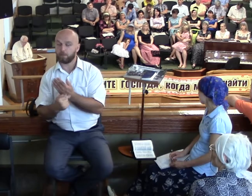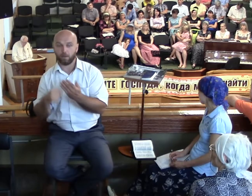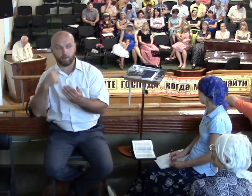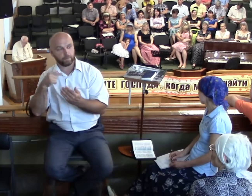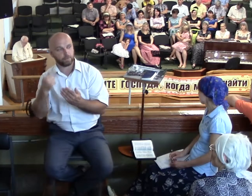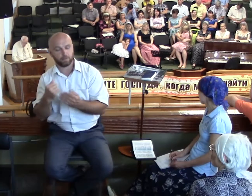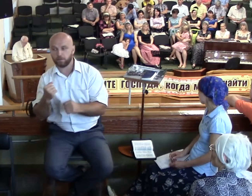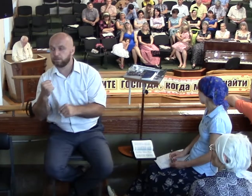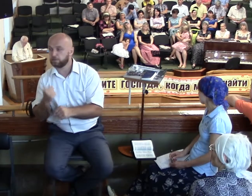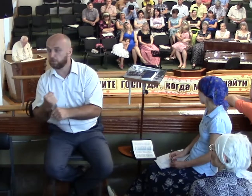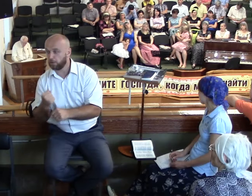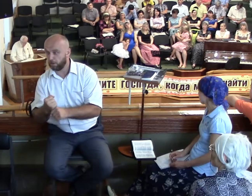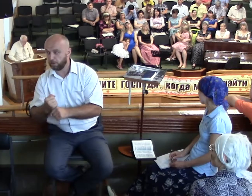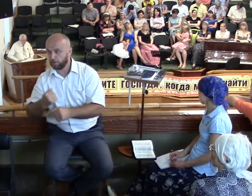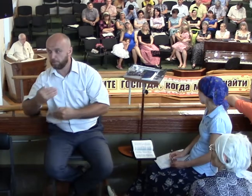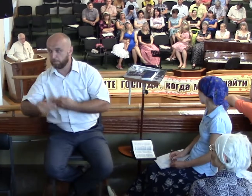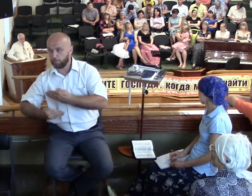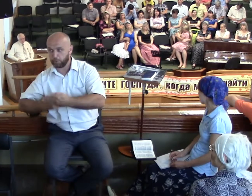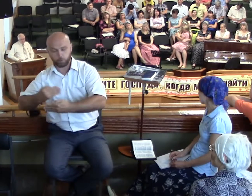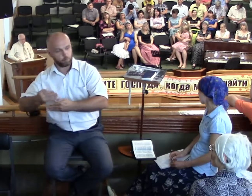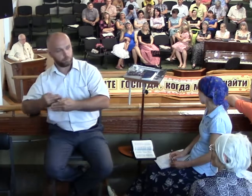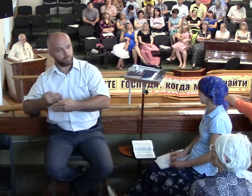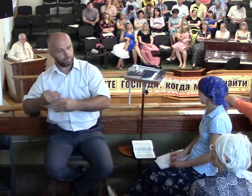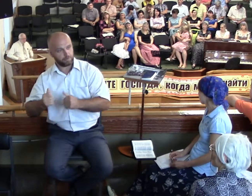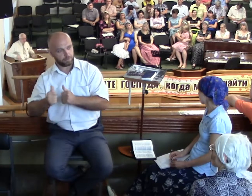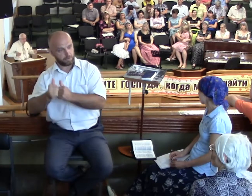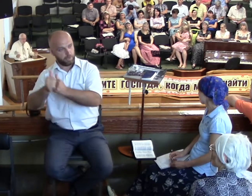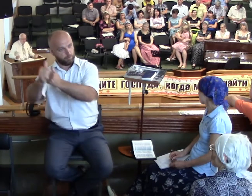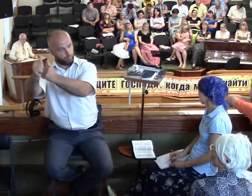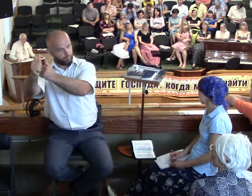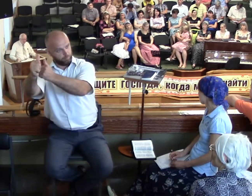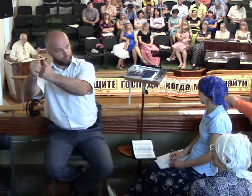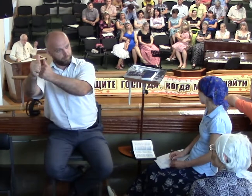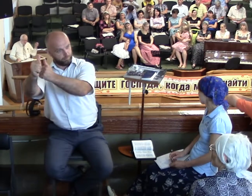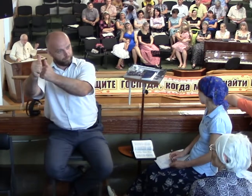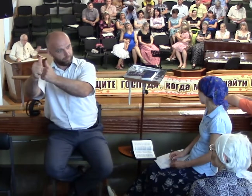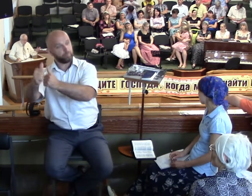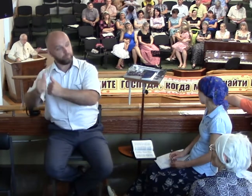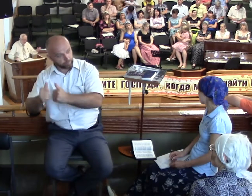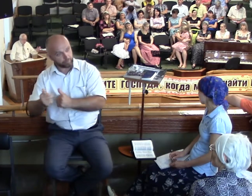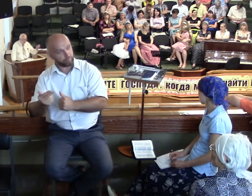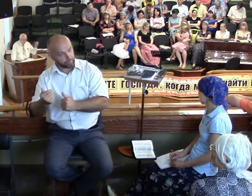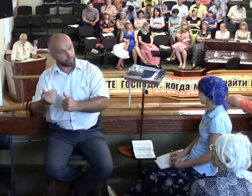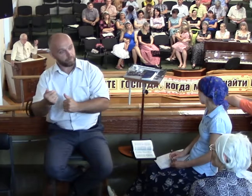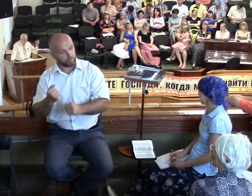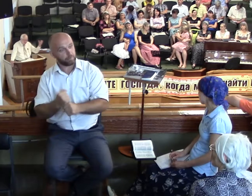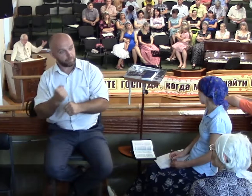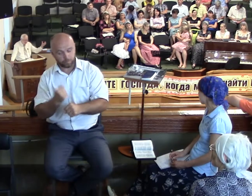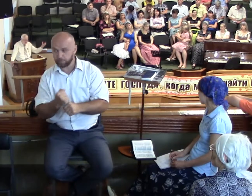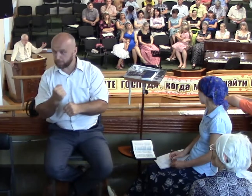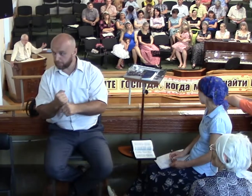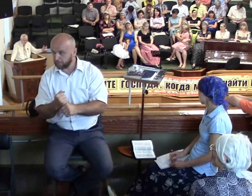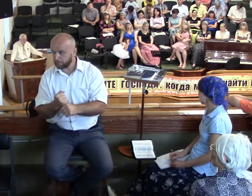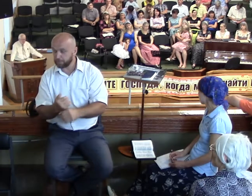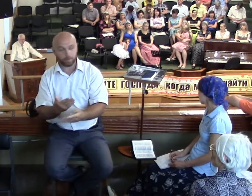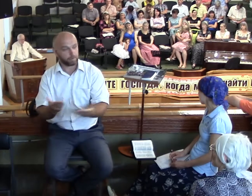руки и ослабевшее колено. Дело в том, друзья, что в этом мире народ Божий,